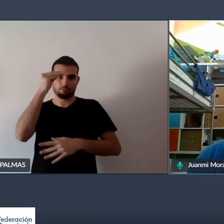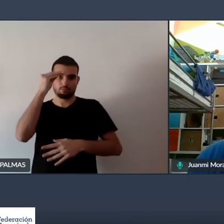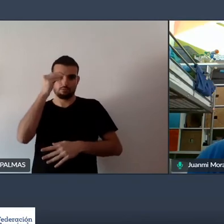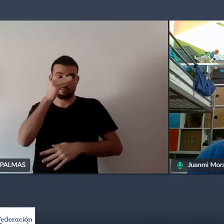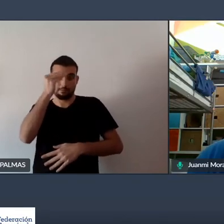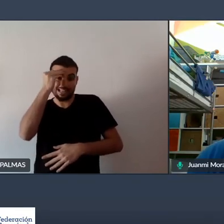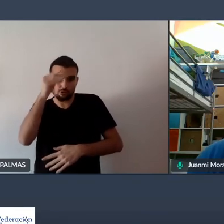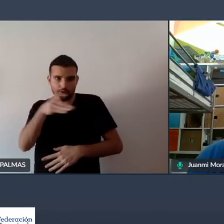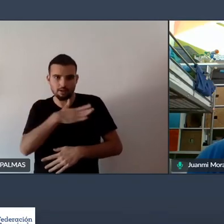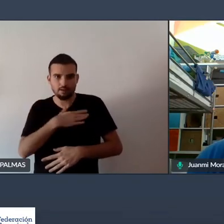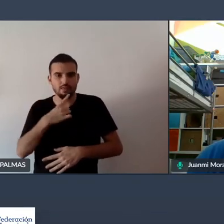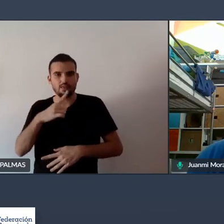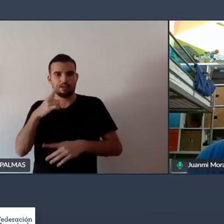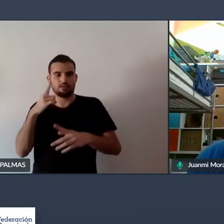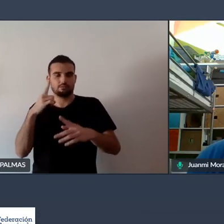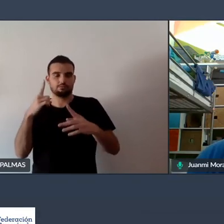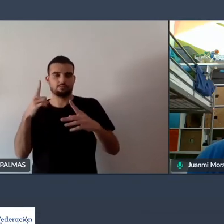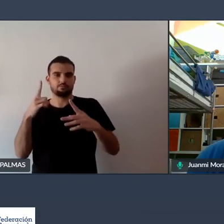Bueno,